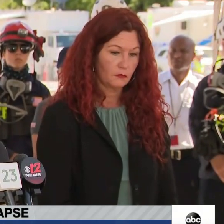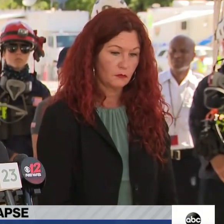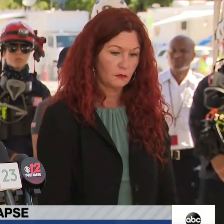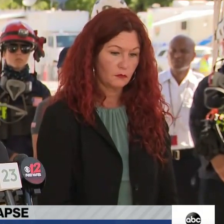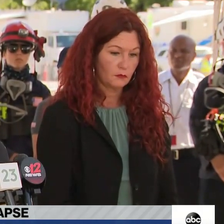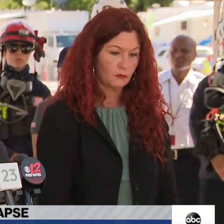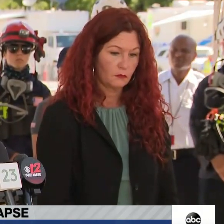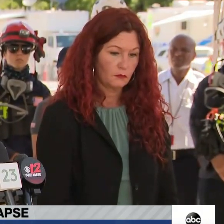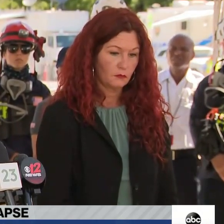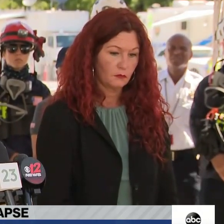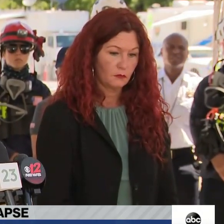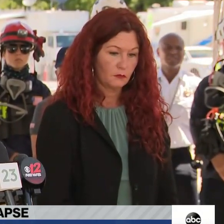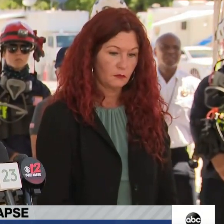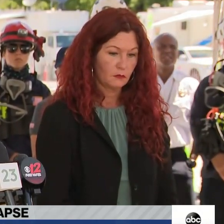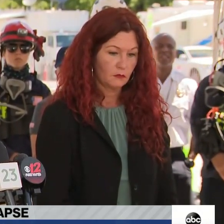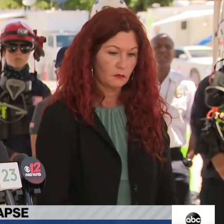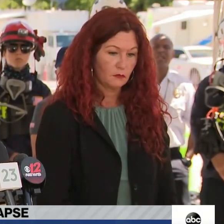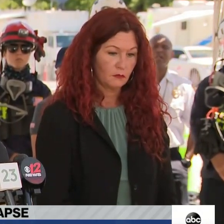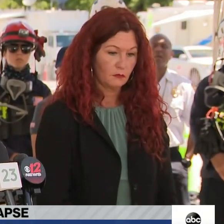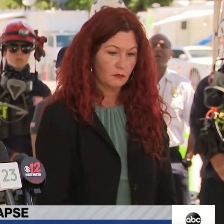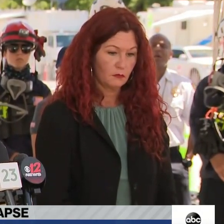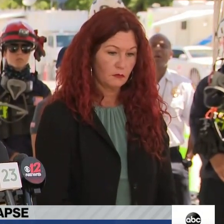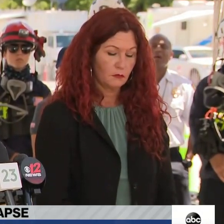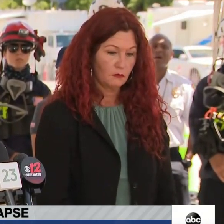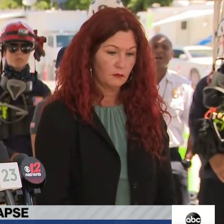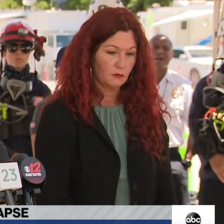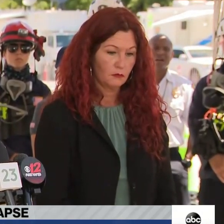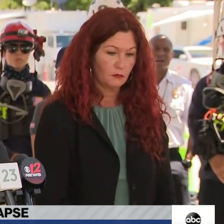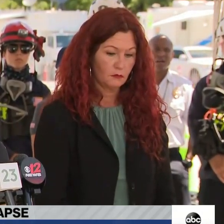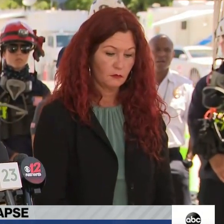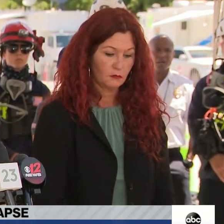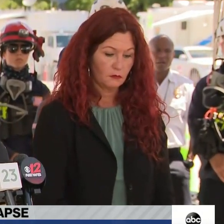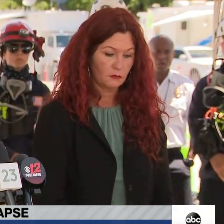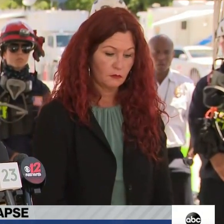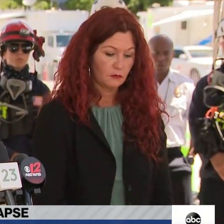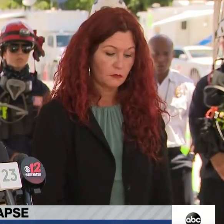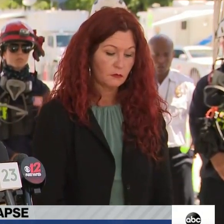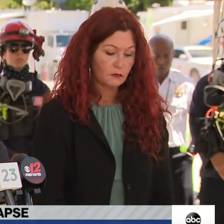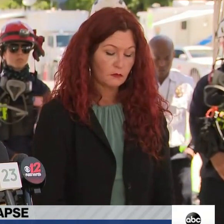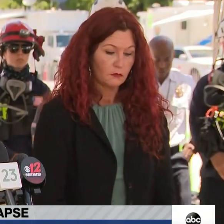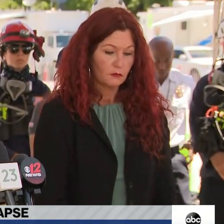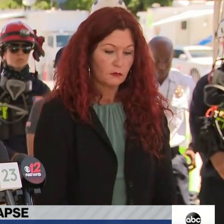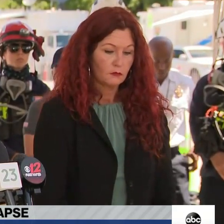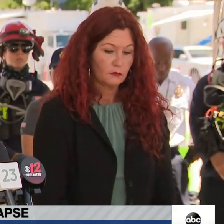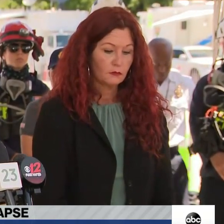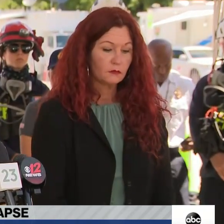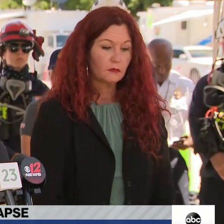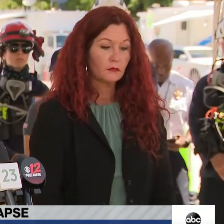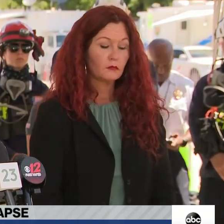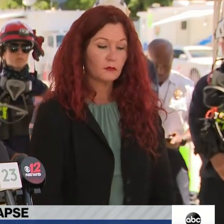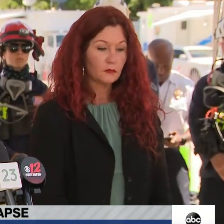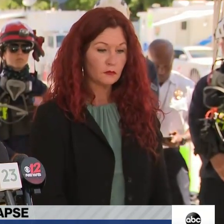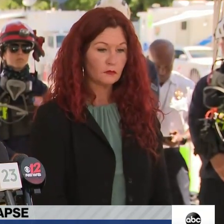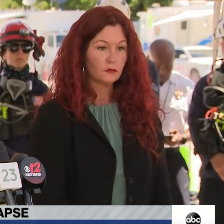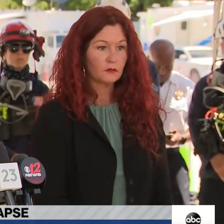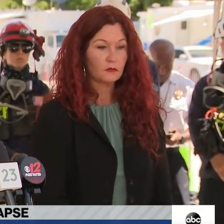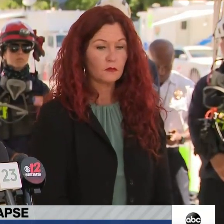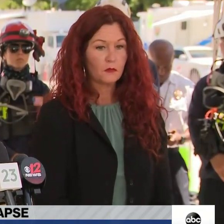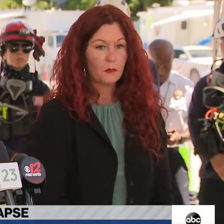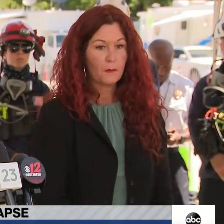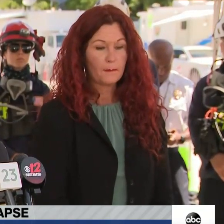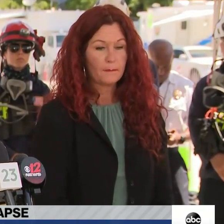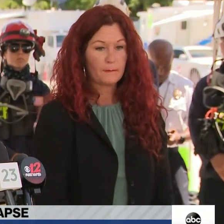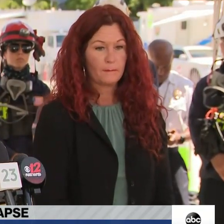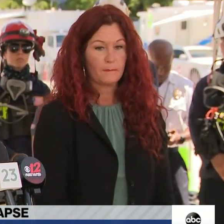demolición de la estructura restante. El gobernador apoya esa decisión que la va a hacer la alcaldesa. Estamos aquí